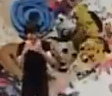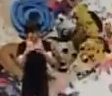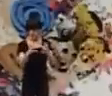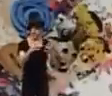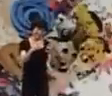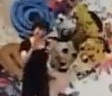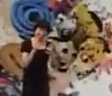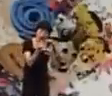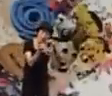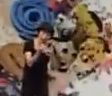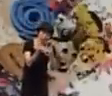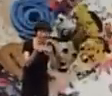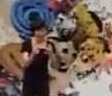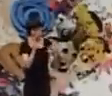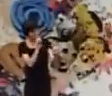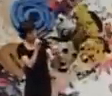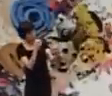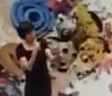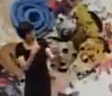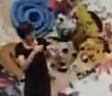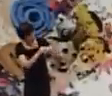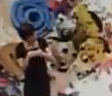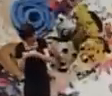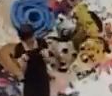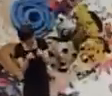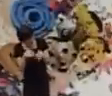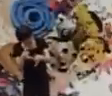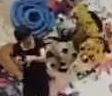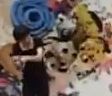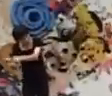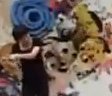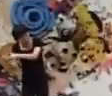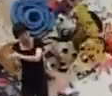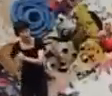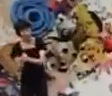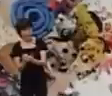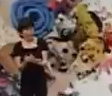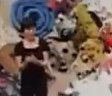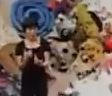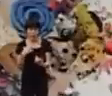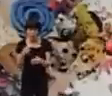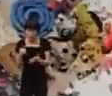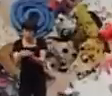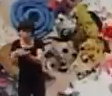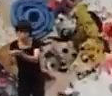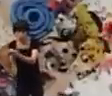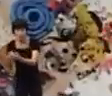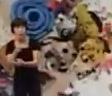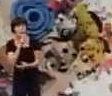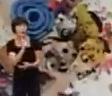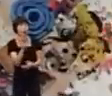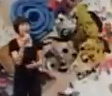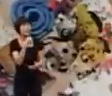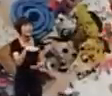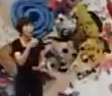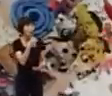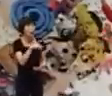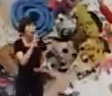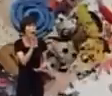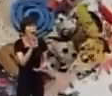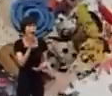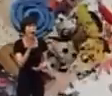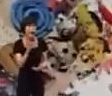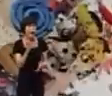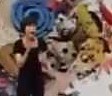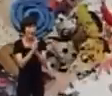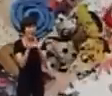仔，啊你好嘛？啊，我哋去街樓好嘛？啊，叮叮叮叮，啊我哋去 shop 啊！有冇朋友咁啊？試拍下掌啦，